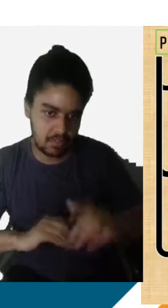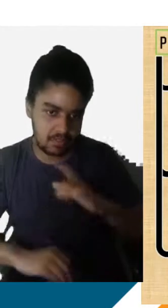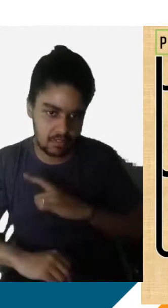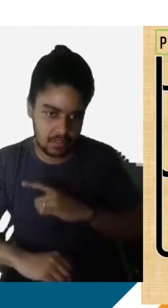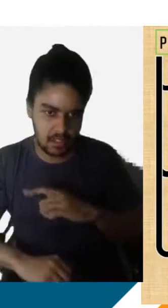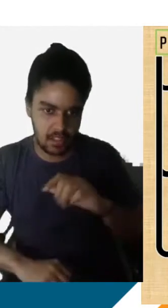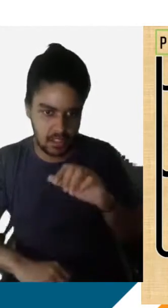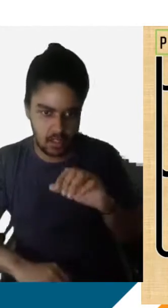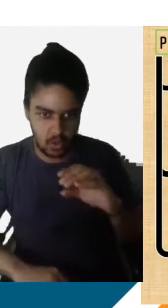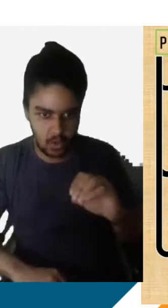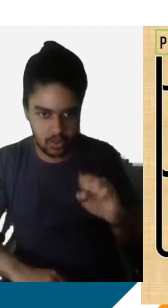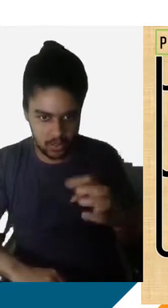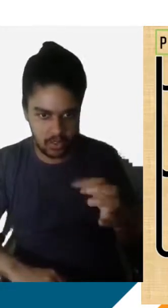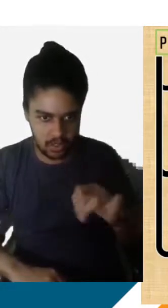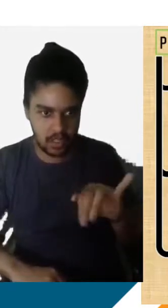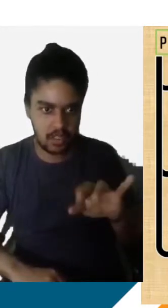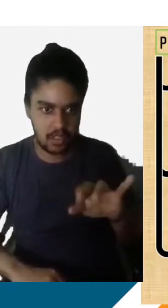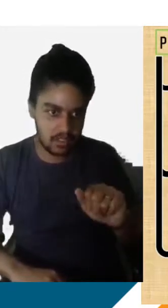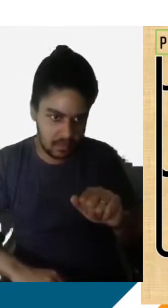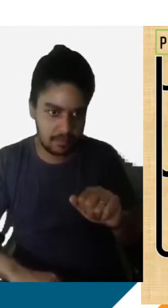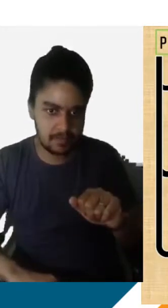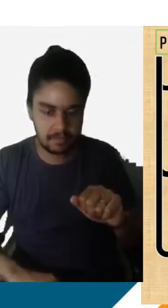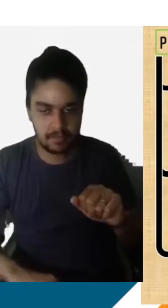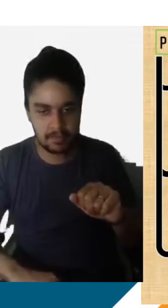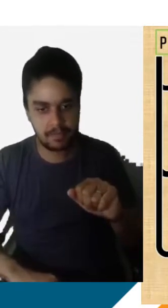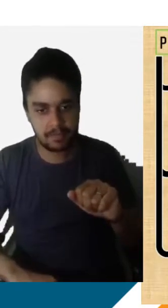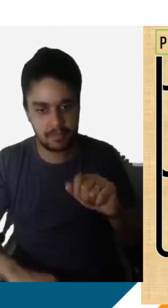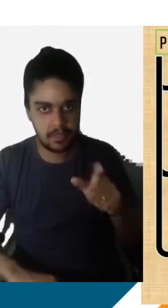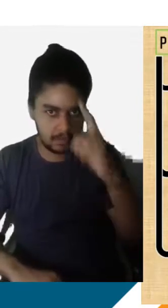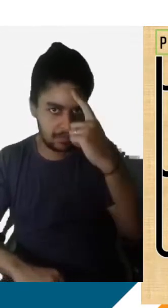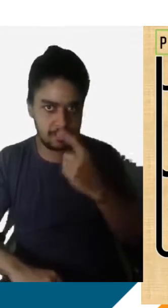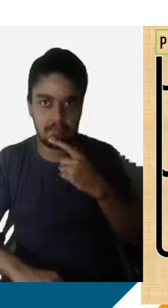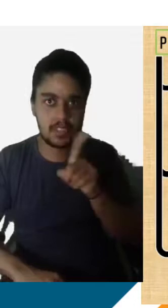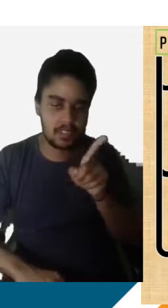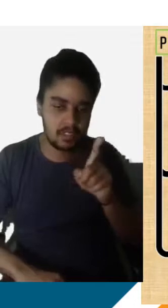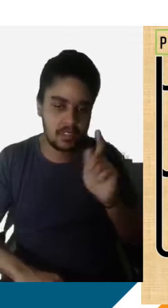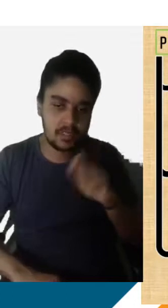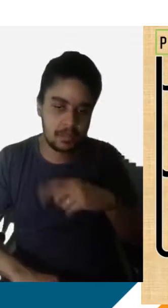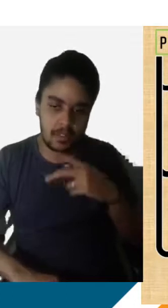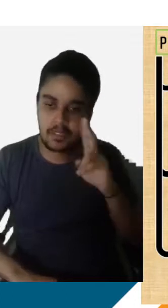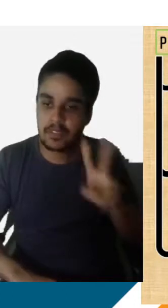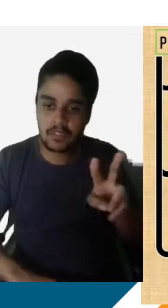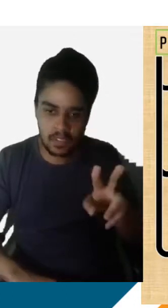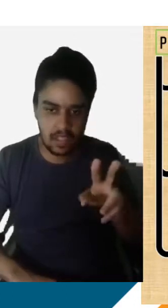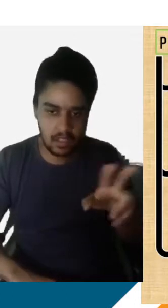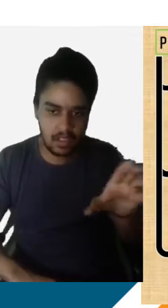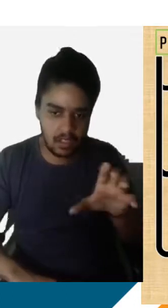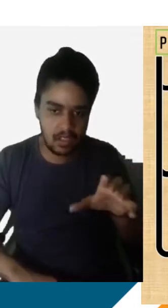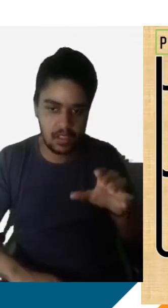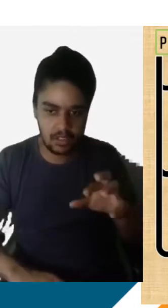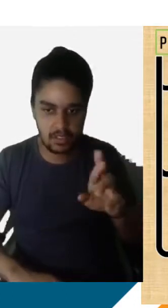classificações como planície costeira, né? Nessa imagem, como a gente pode ver nessa imagem, a icônica